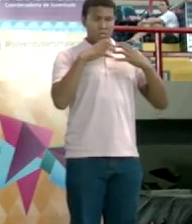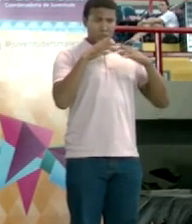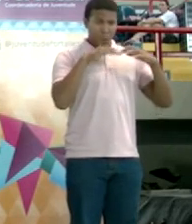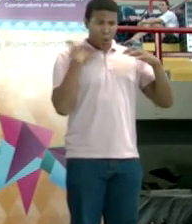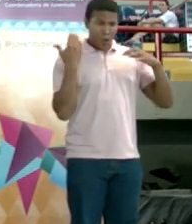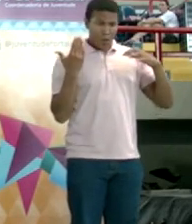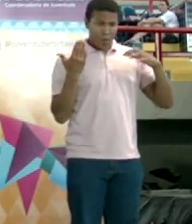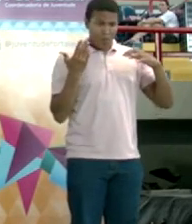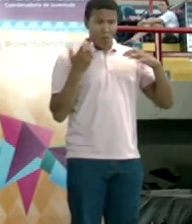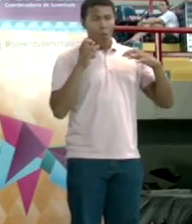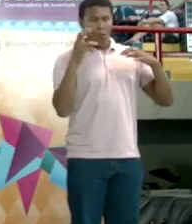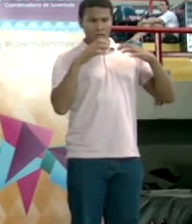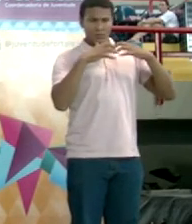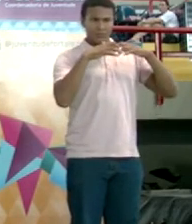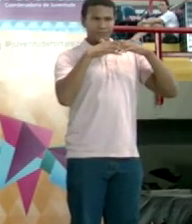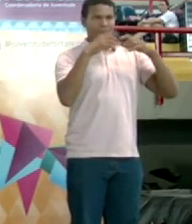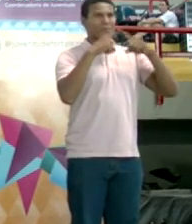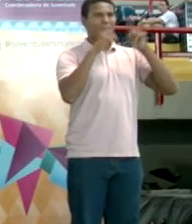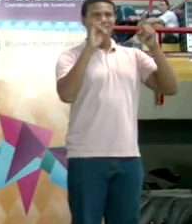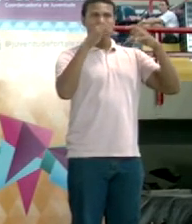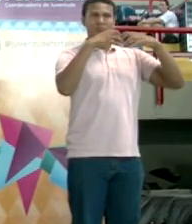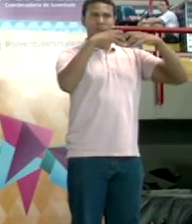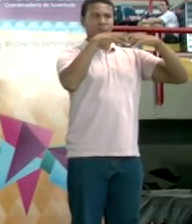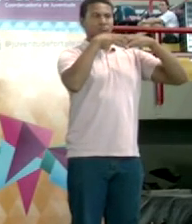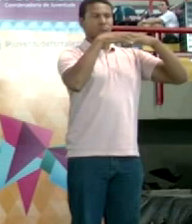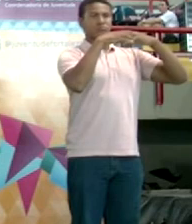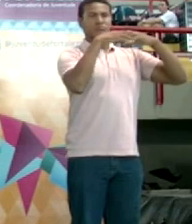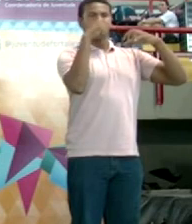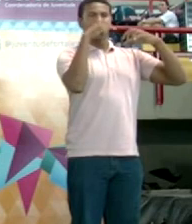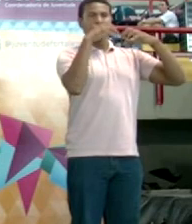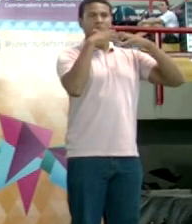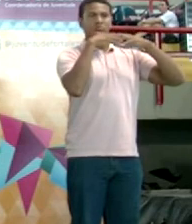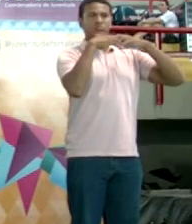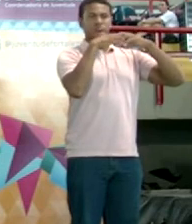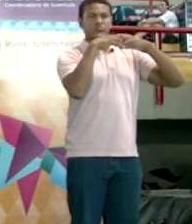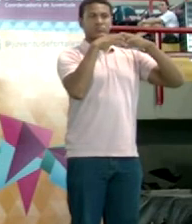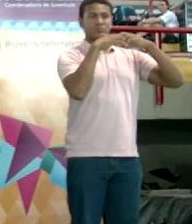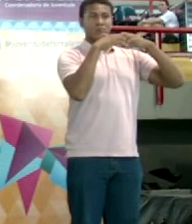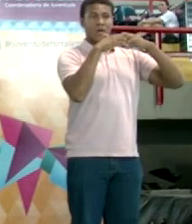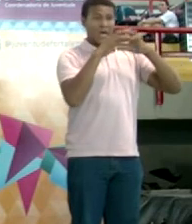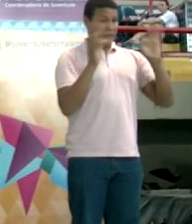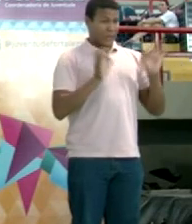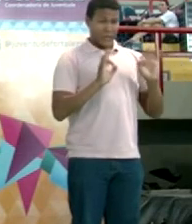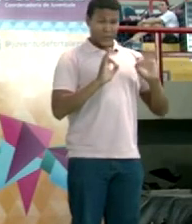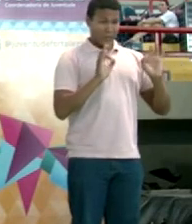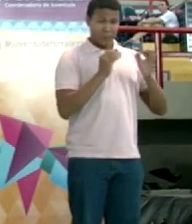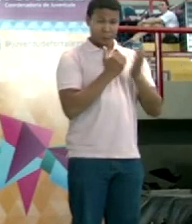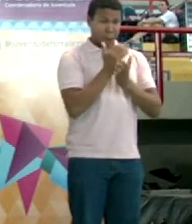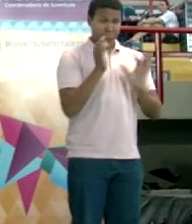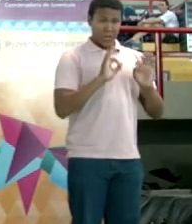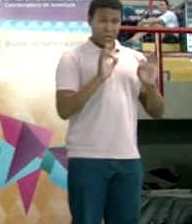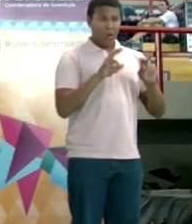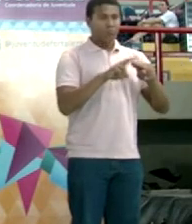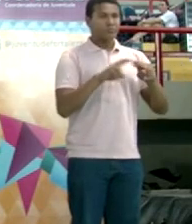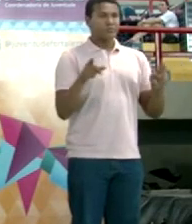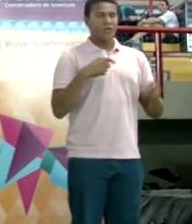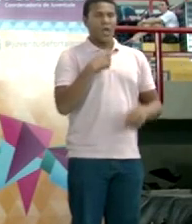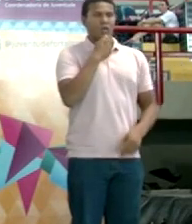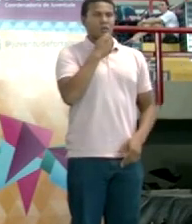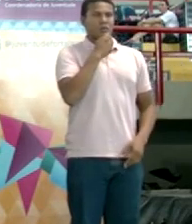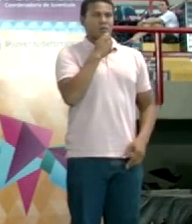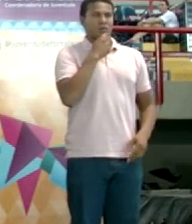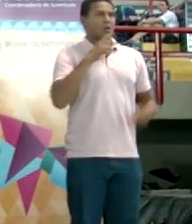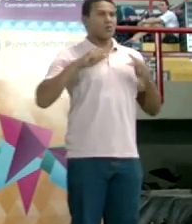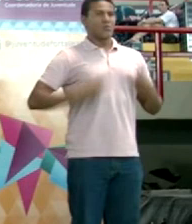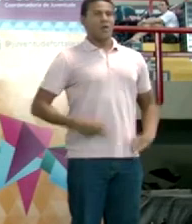ainda a formação do tecido nervoso, juridicamente não é considerado quem? Um embrião protegido pelas leis brasileiras, não é